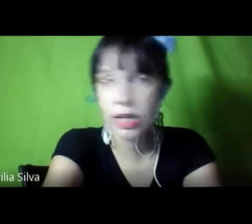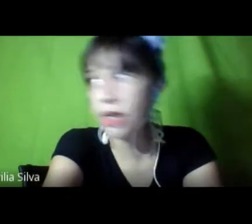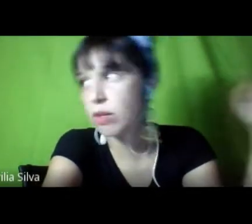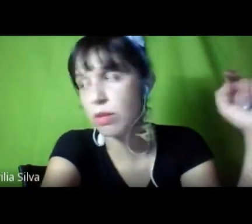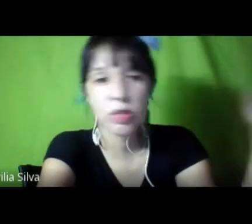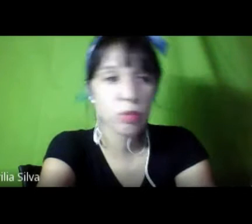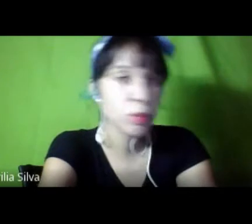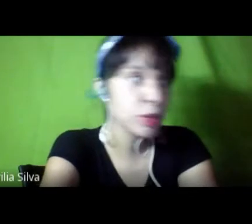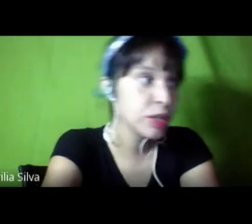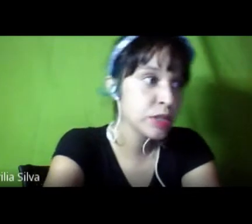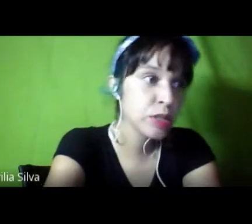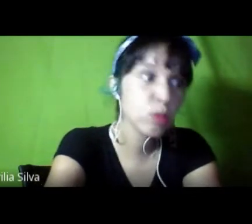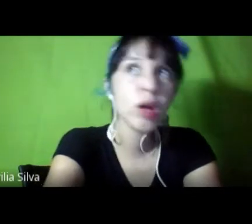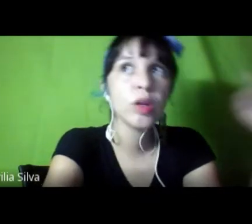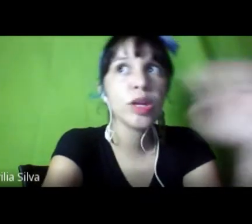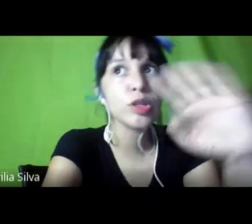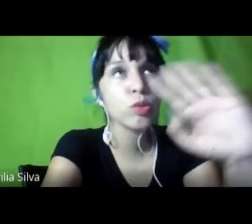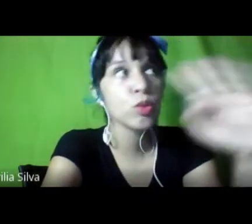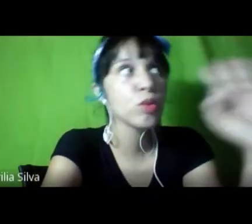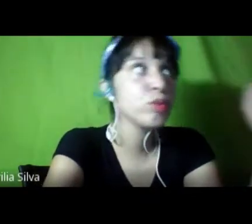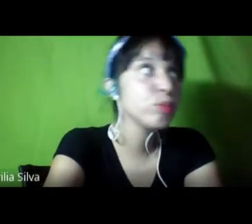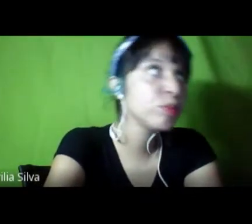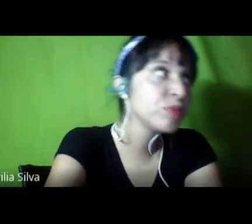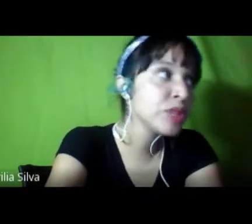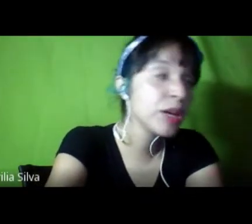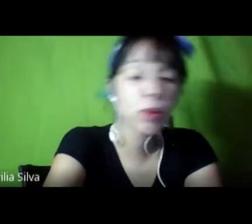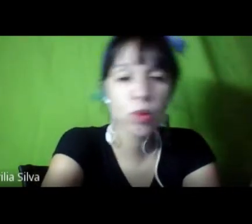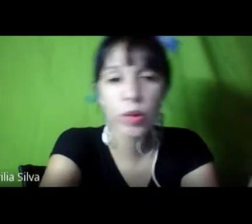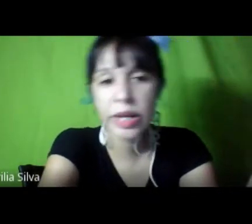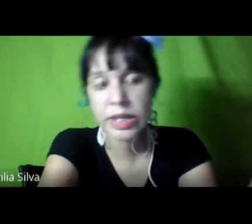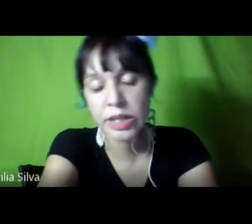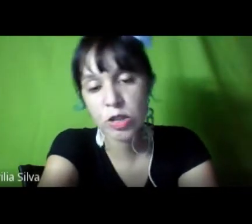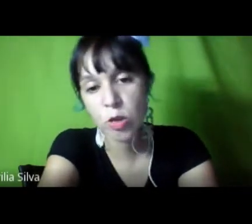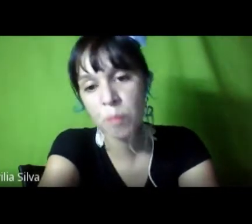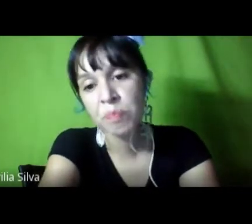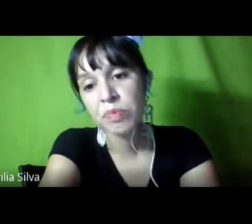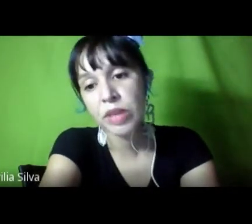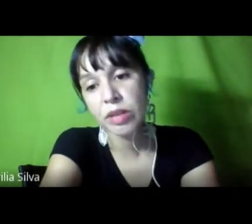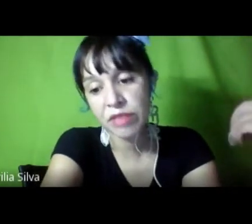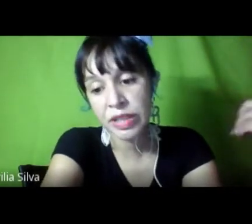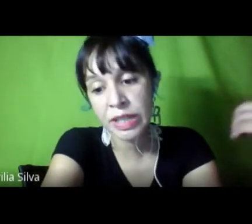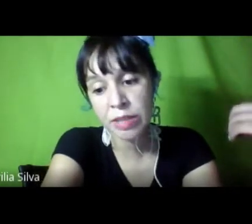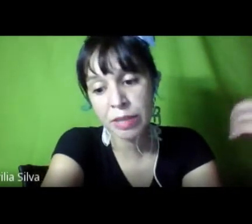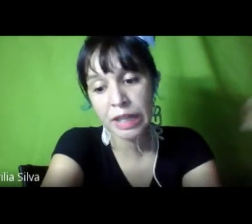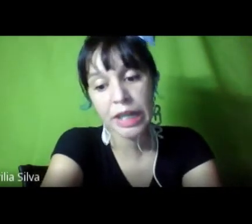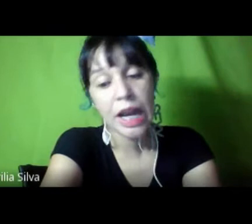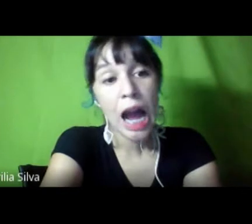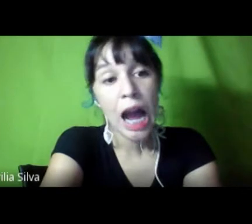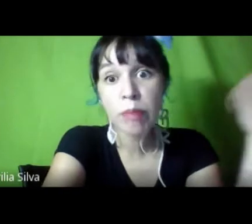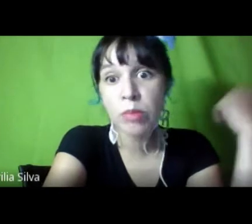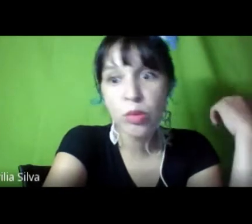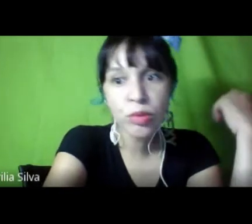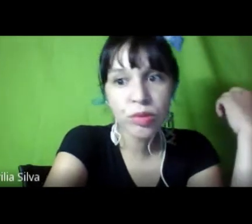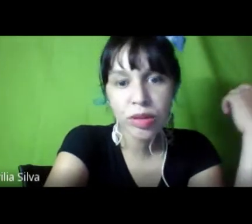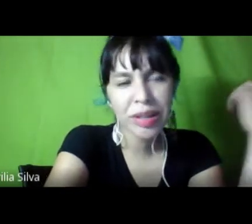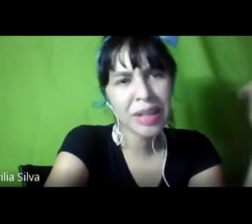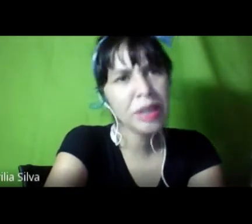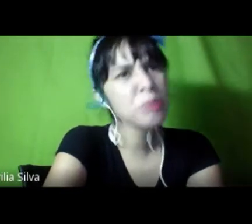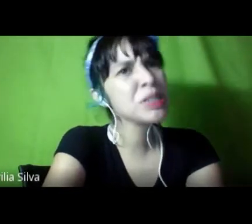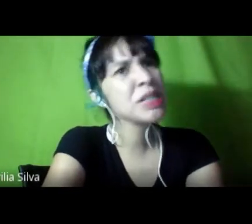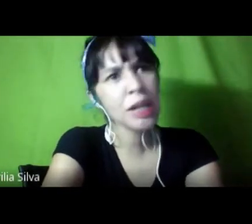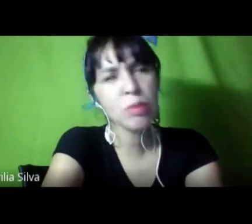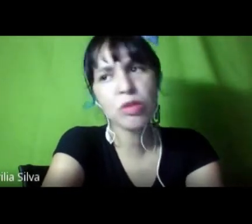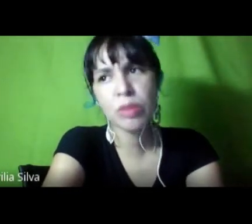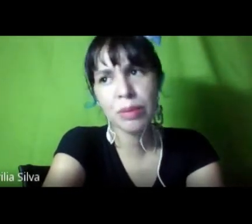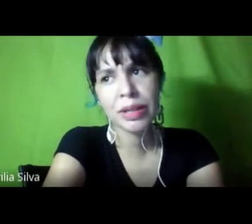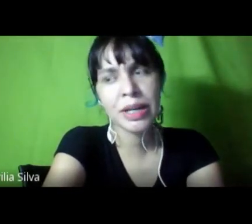som na esquerda, para ver se o bebezinho, né, se o olho, se ele procura esse som. Então é feito dessa maneira. Há muito, não